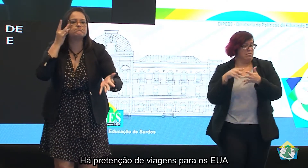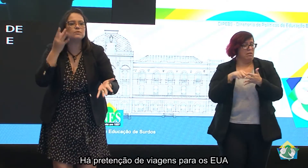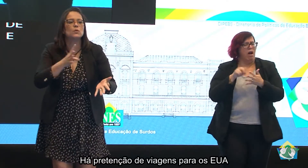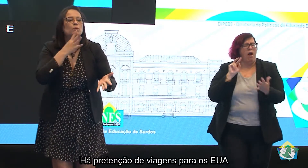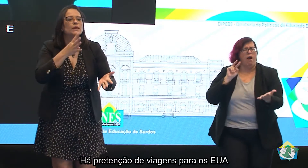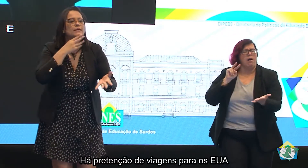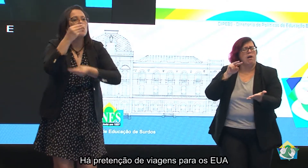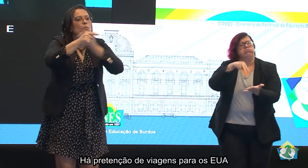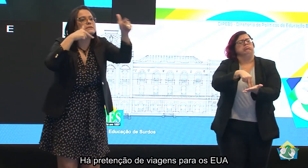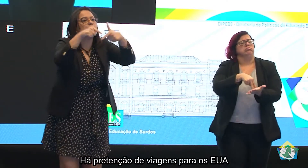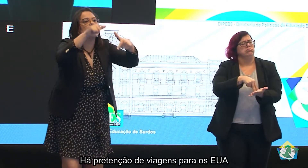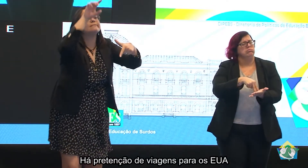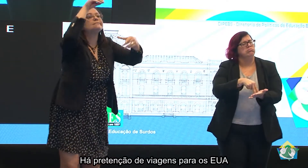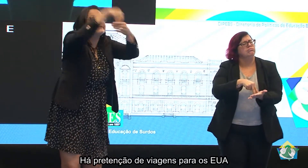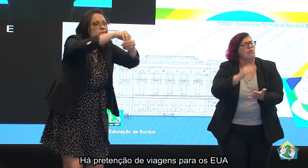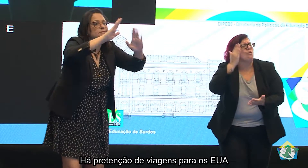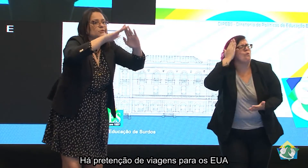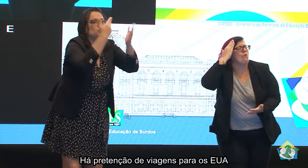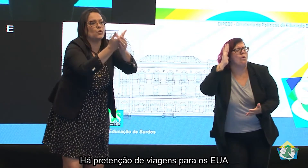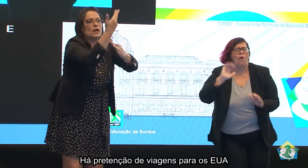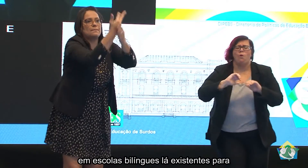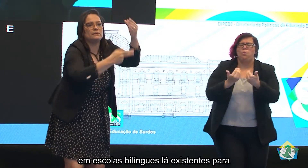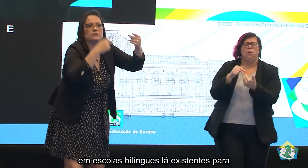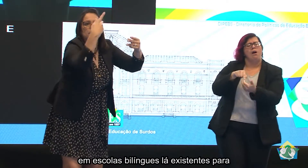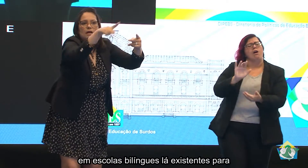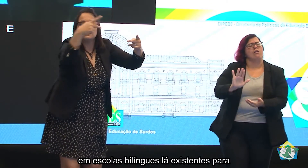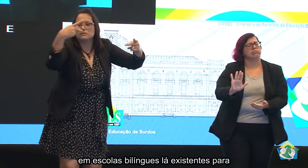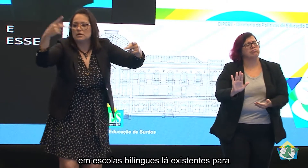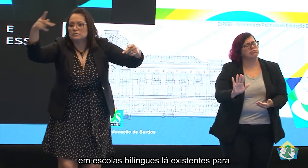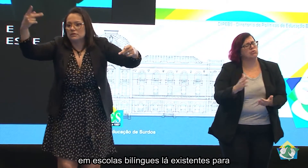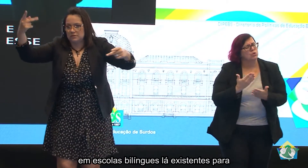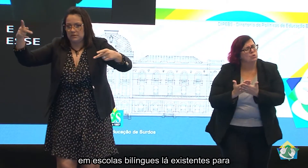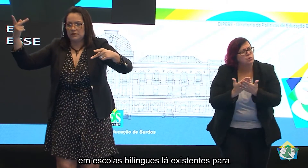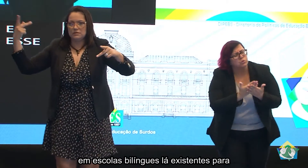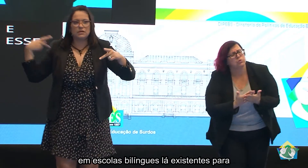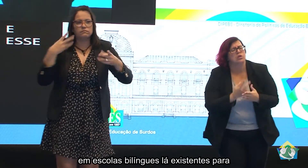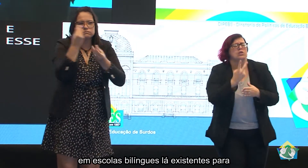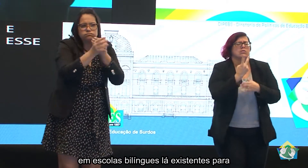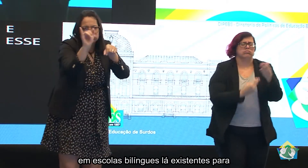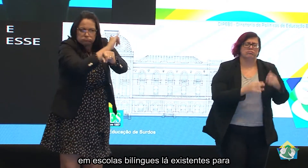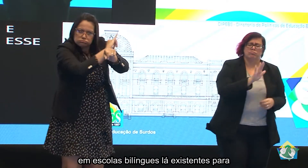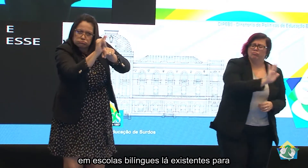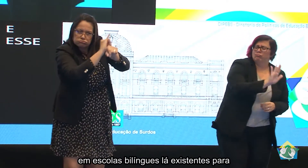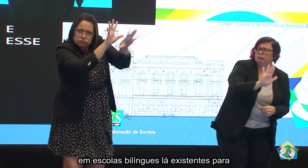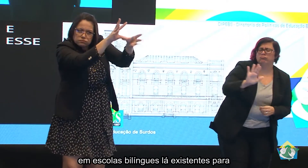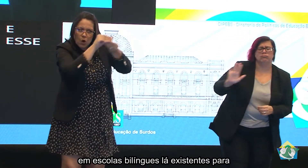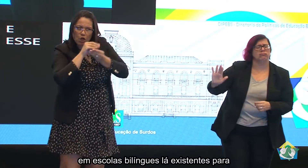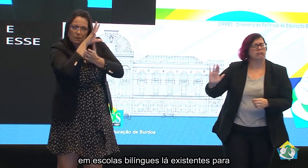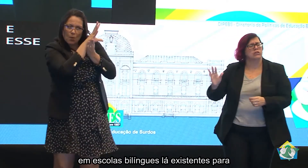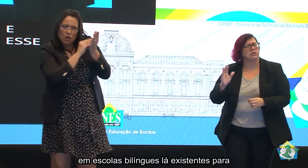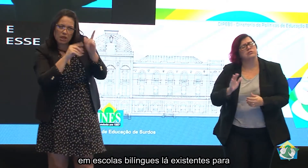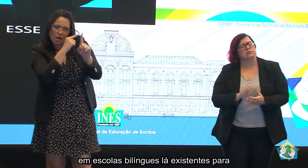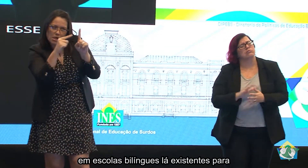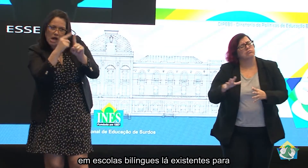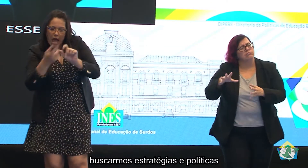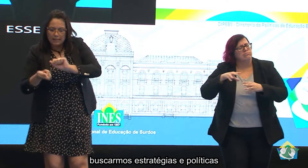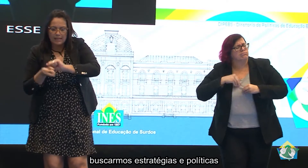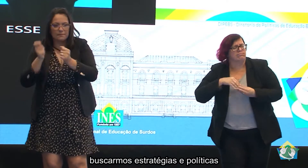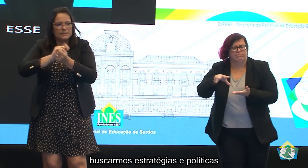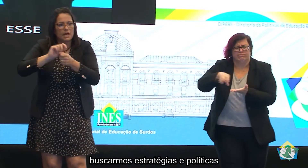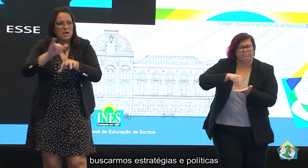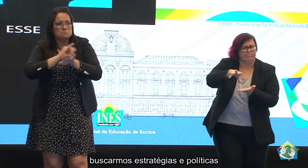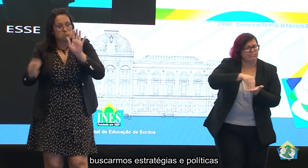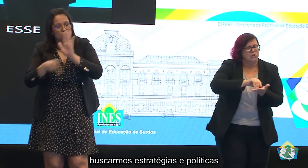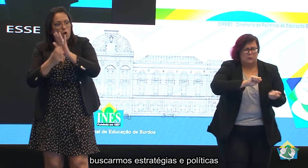A pretensão de viagens para os Estados Unidos em escolas bilíngues já existentes lá, para